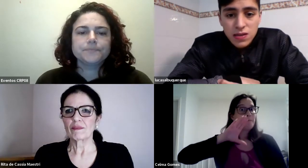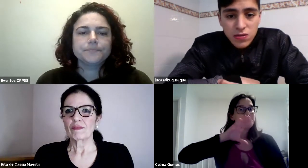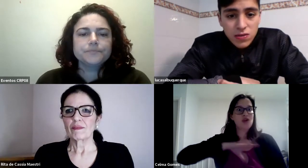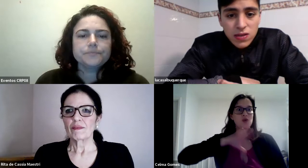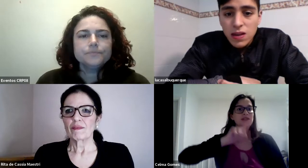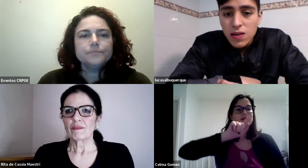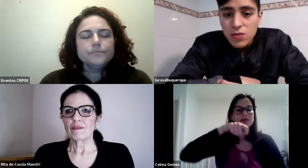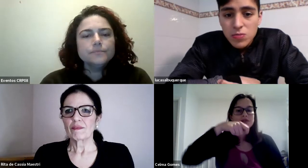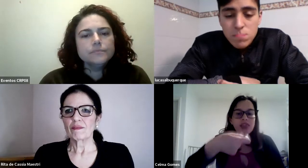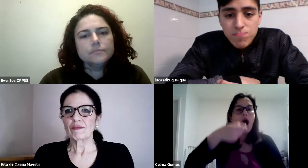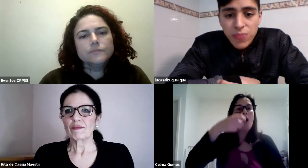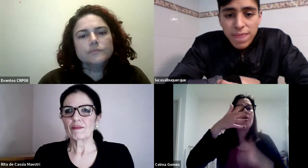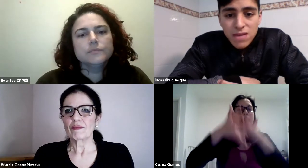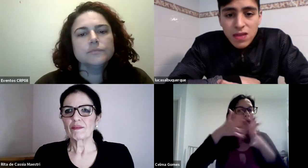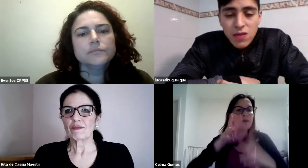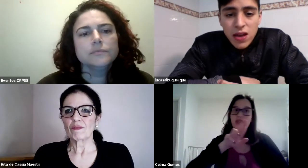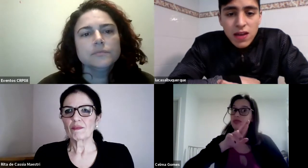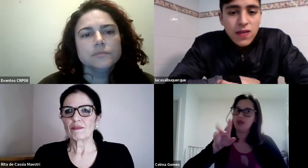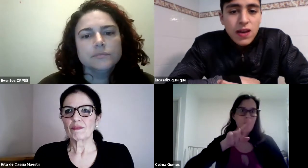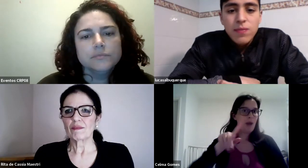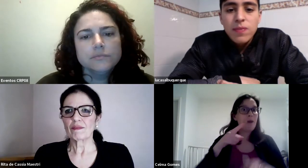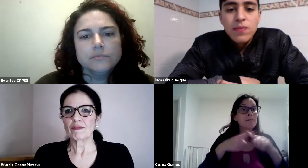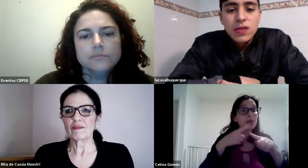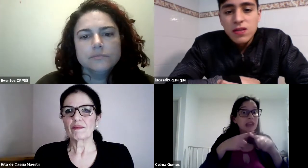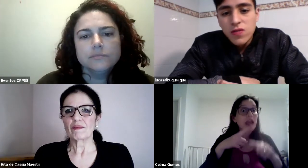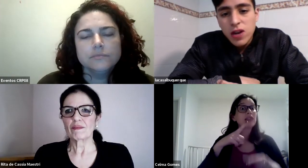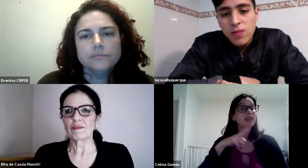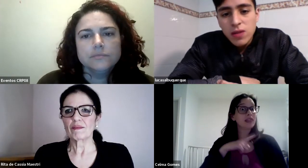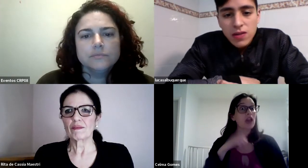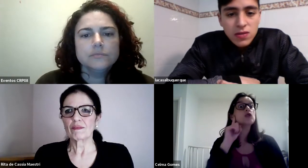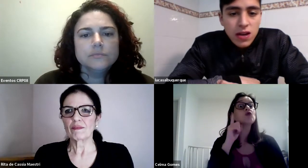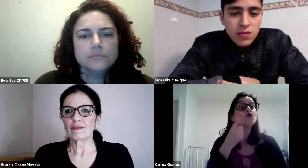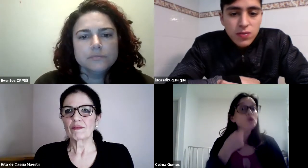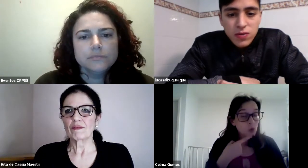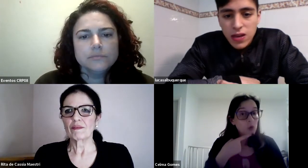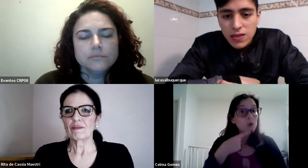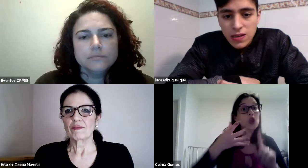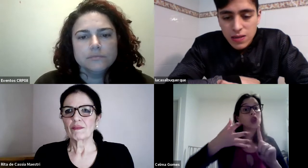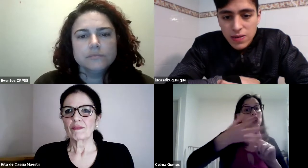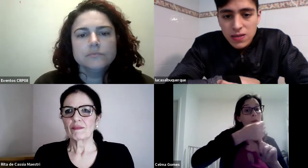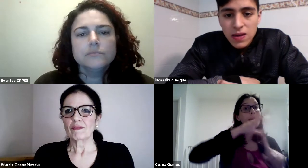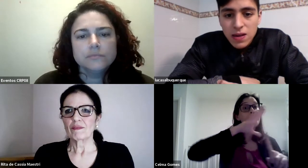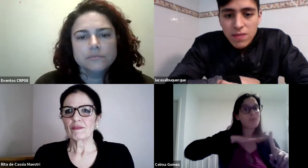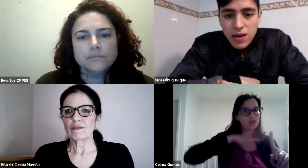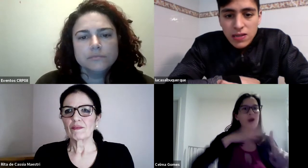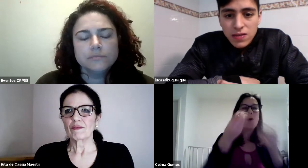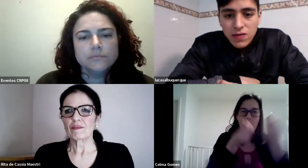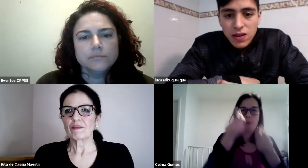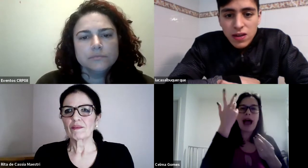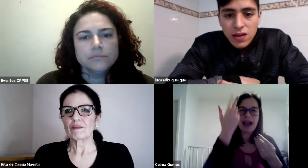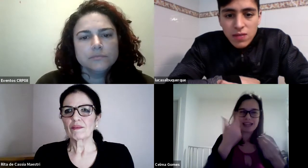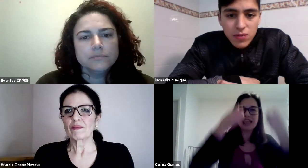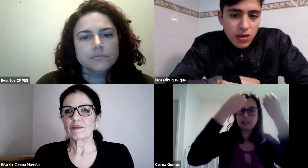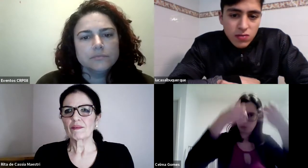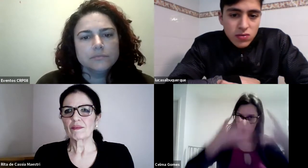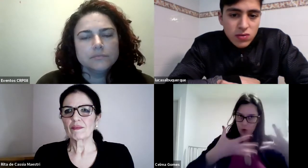que estão acontecendo. Não é ficar buscando vocabulários isolados do português e Libras, mas